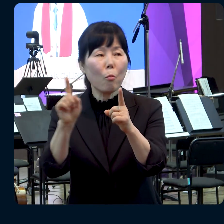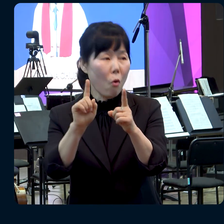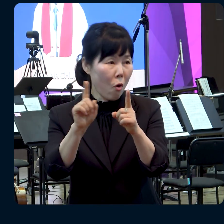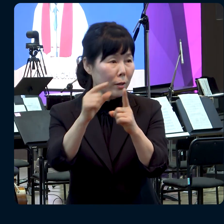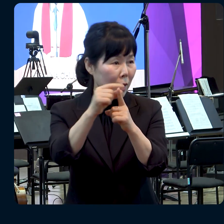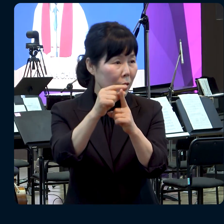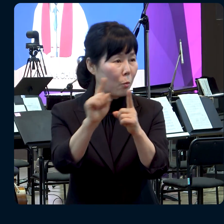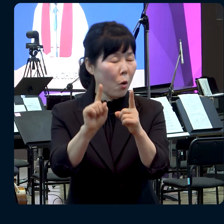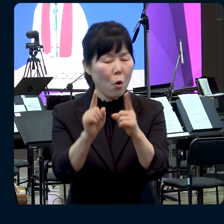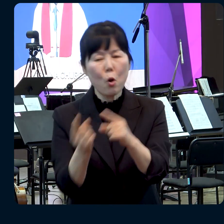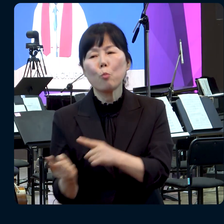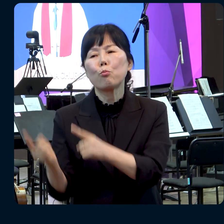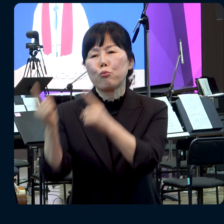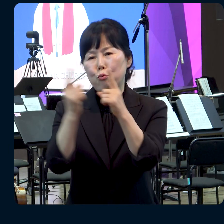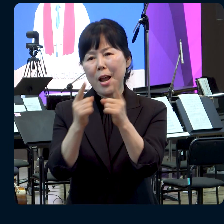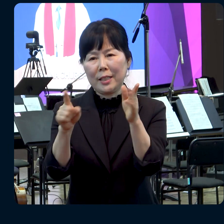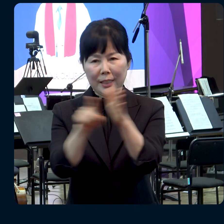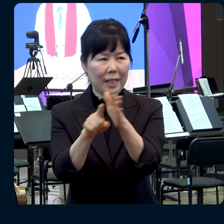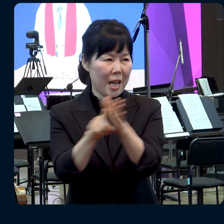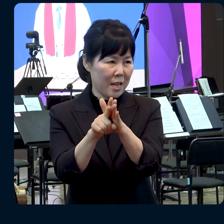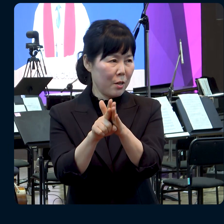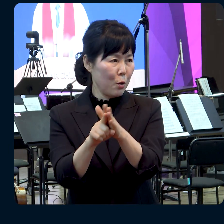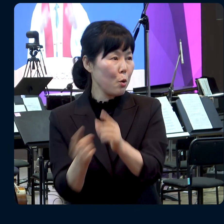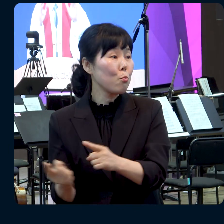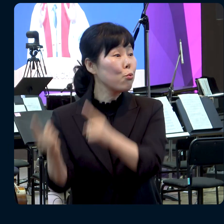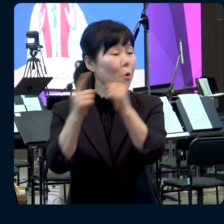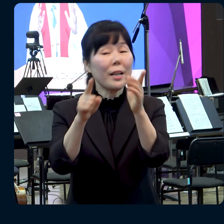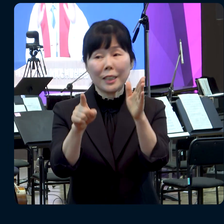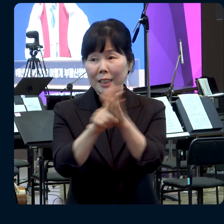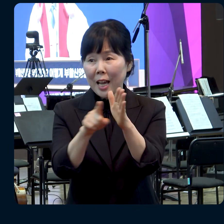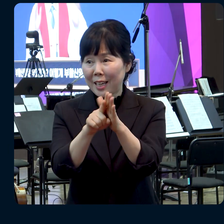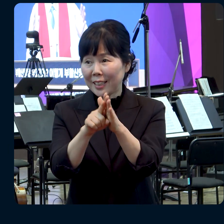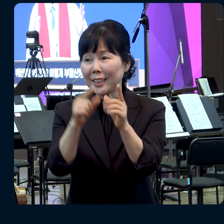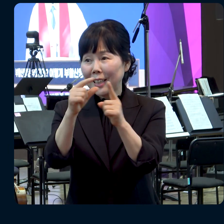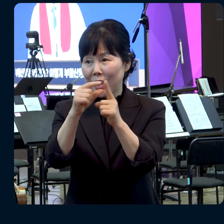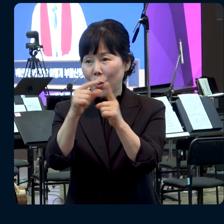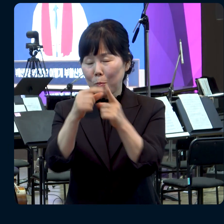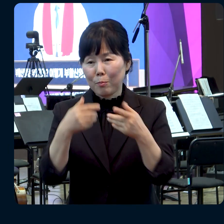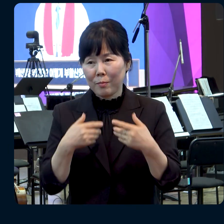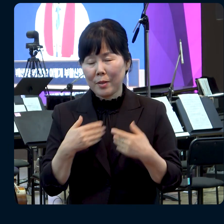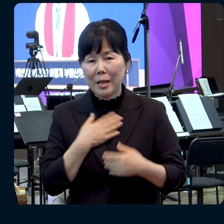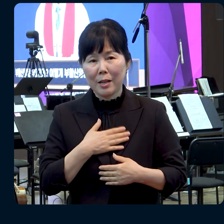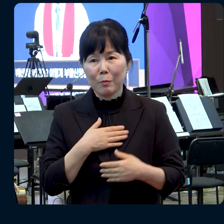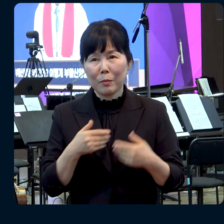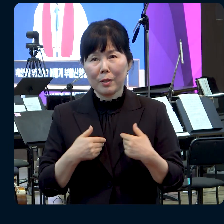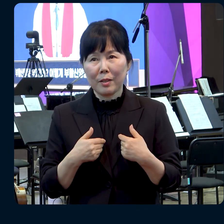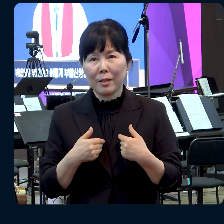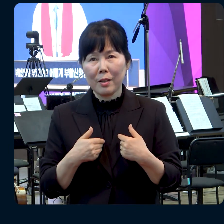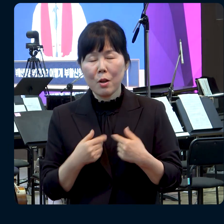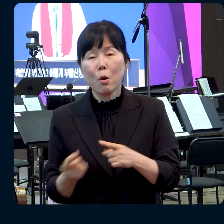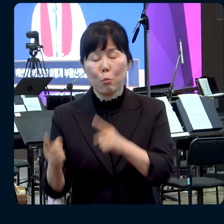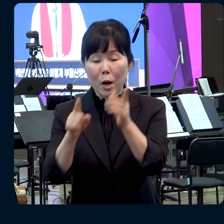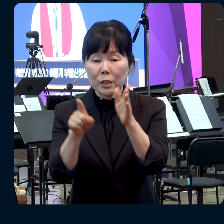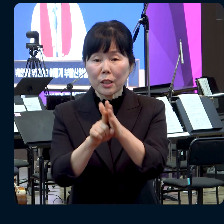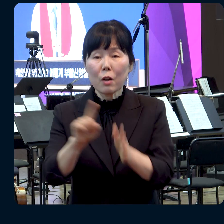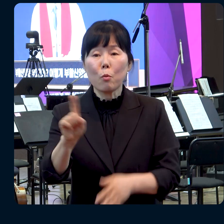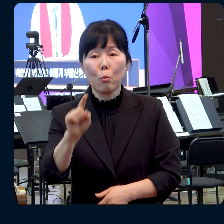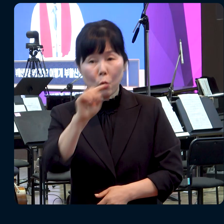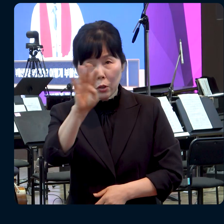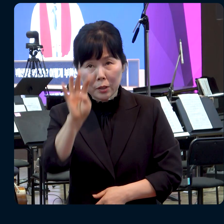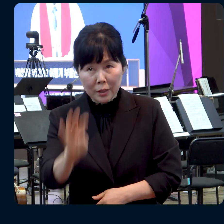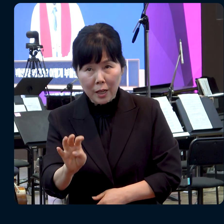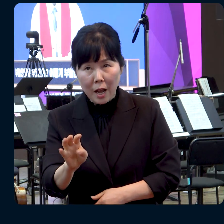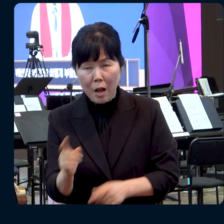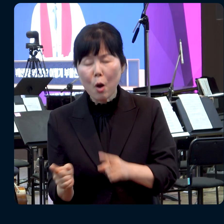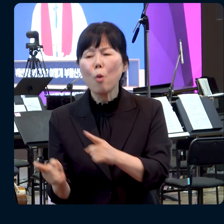바로 부활신앙, 그것입니다. 부활신앙이라는 것이 무엇인지, 그리고 어떻게 부활신앙을